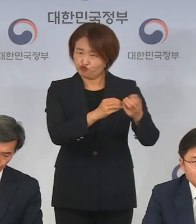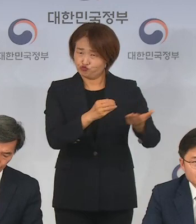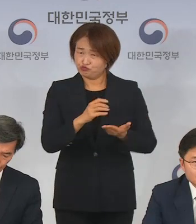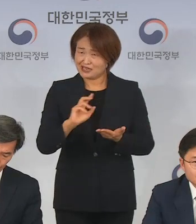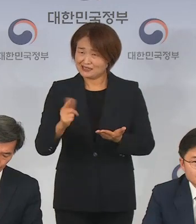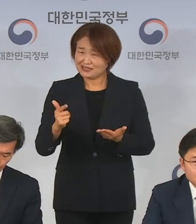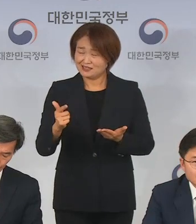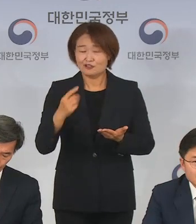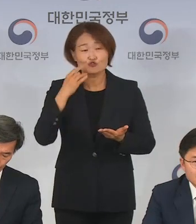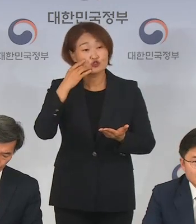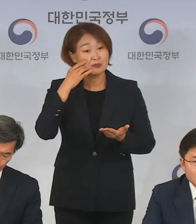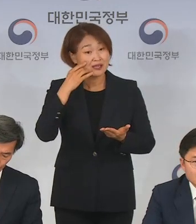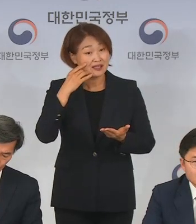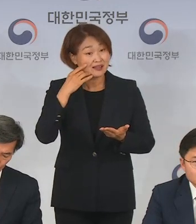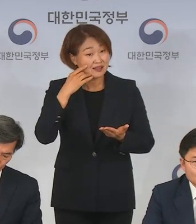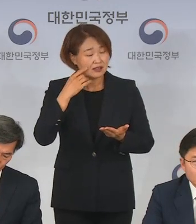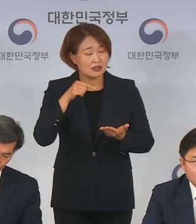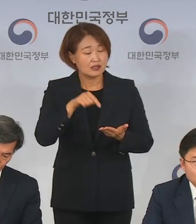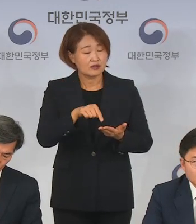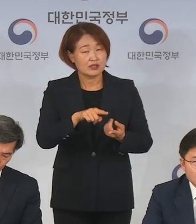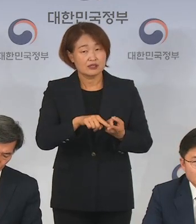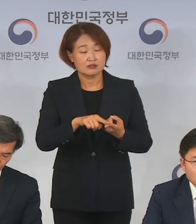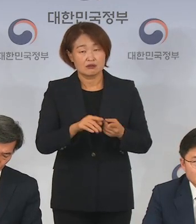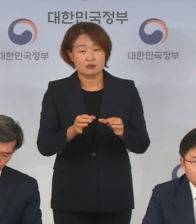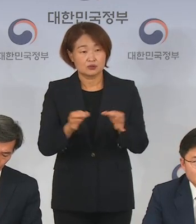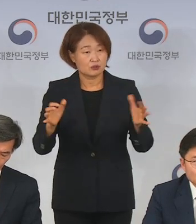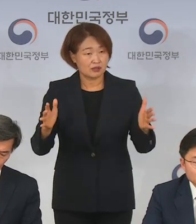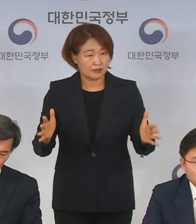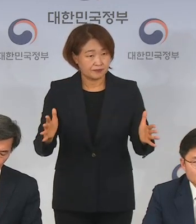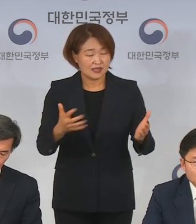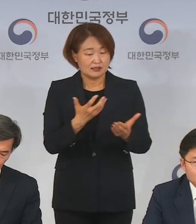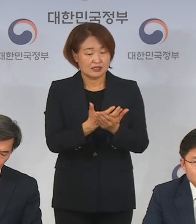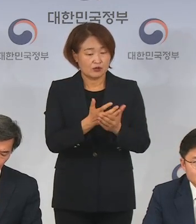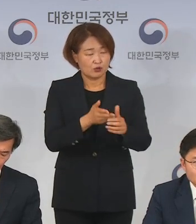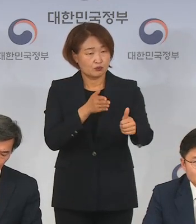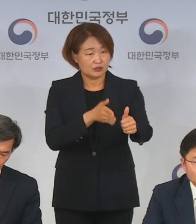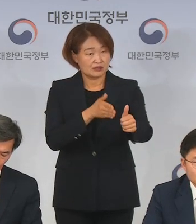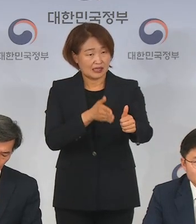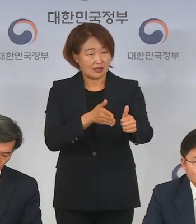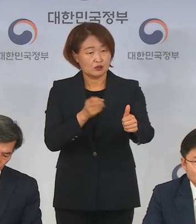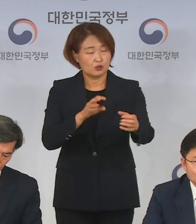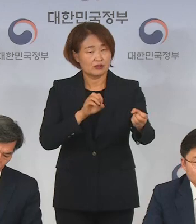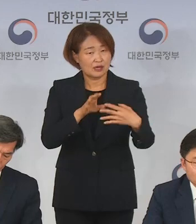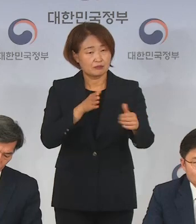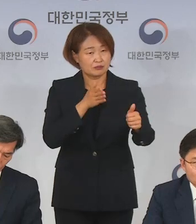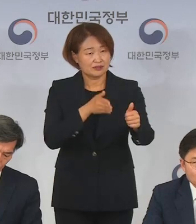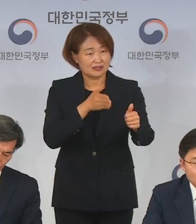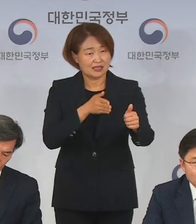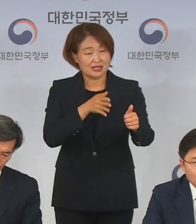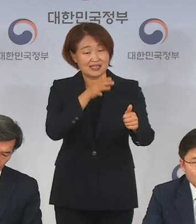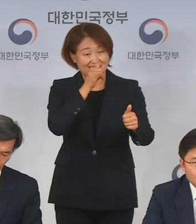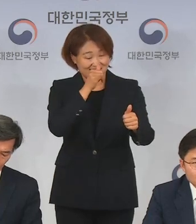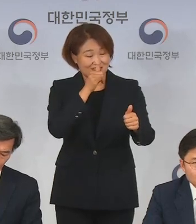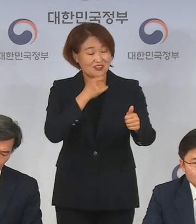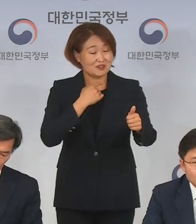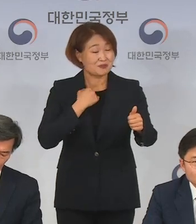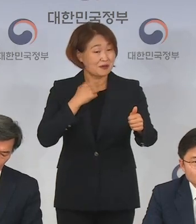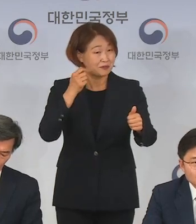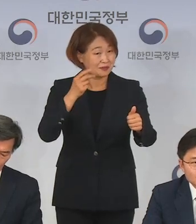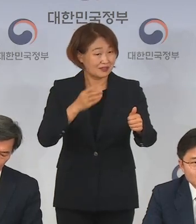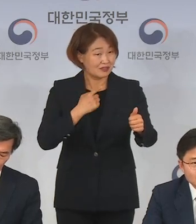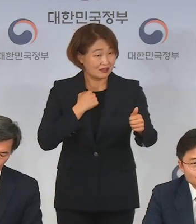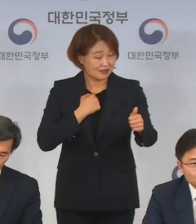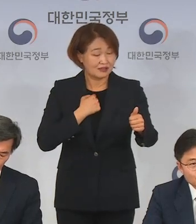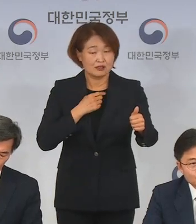말씀드렸던 것처럼 저희가 그동안에도 자료 요청, 그 답변 요청을 한 부분도 있고,